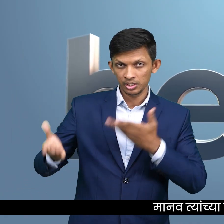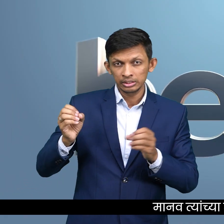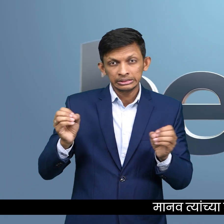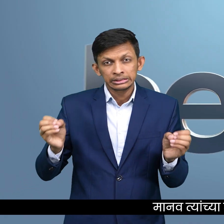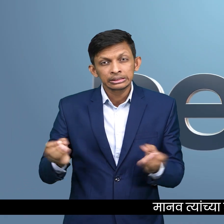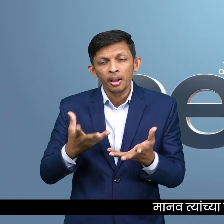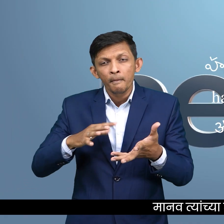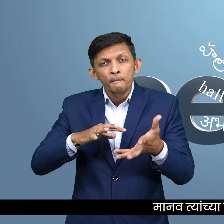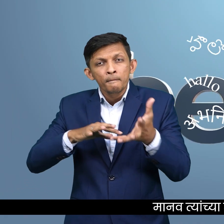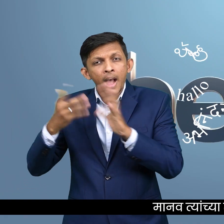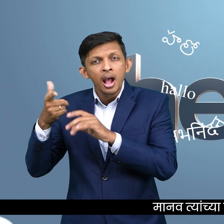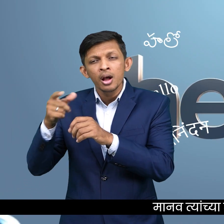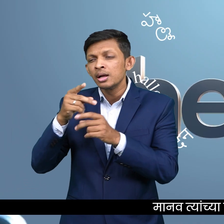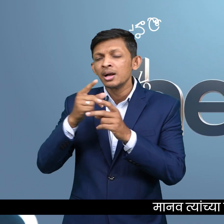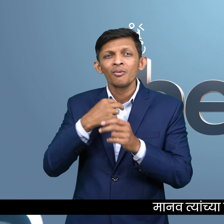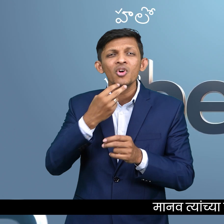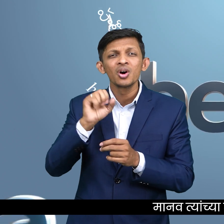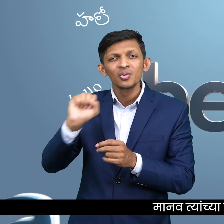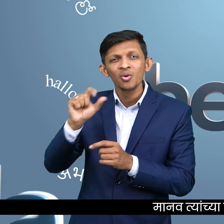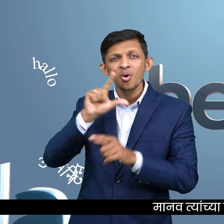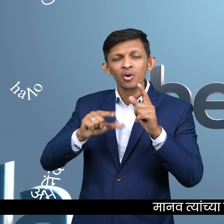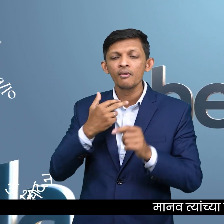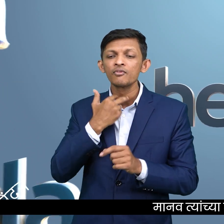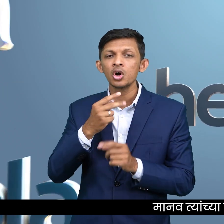मानव त्यांच्या तोंडाचा वापर करून